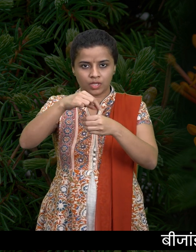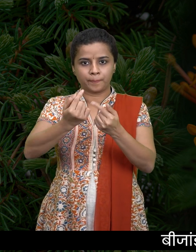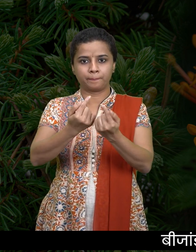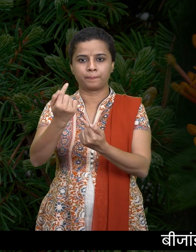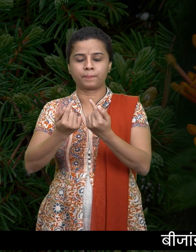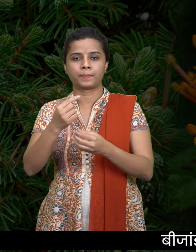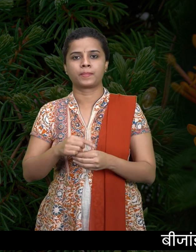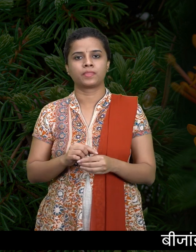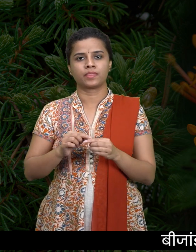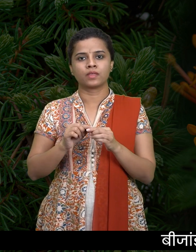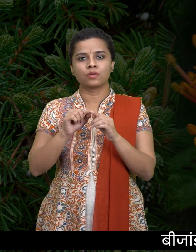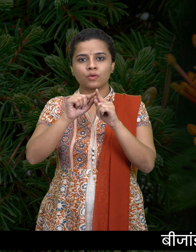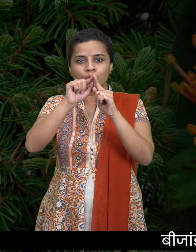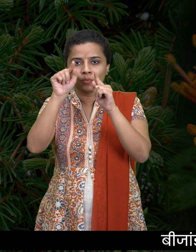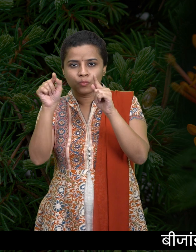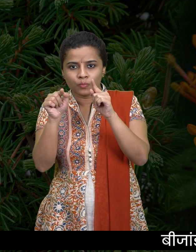असते.